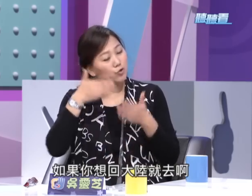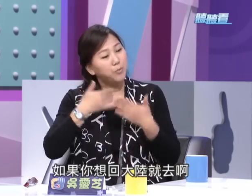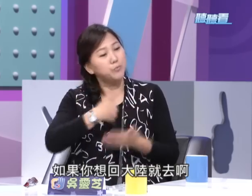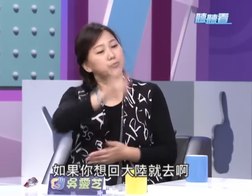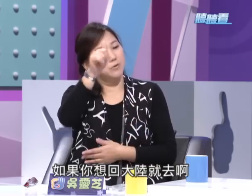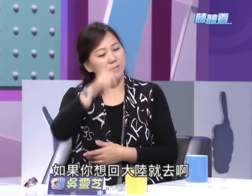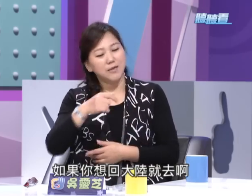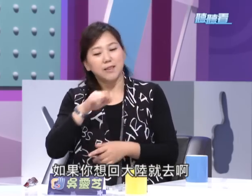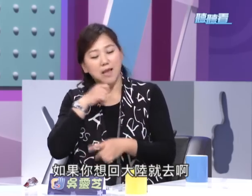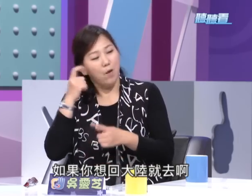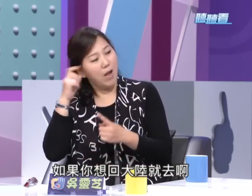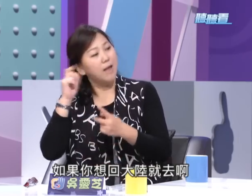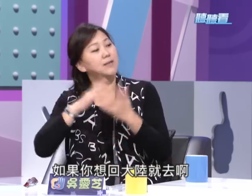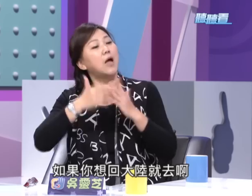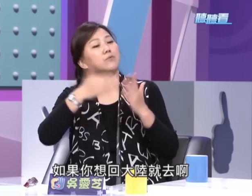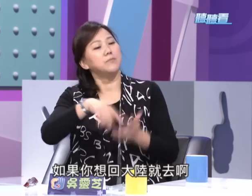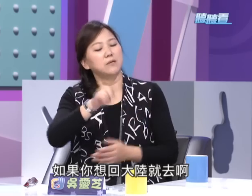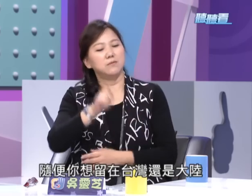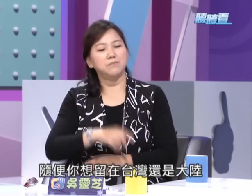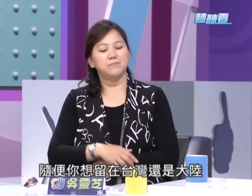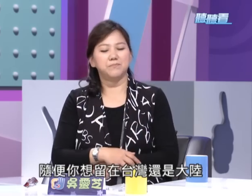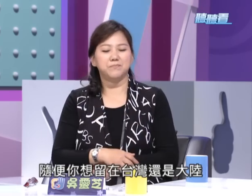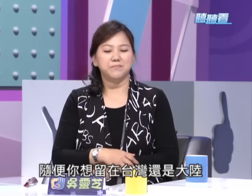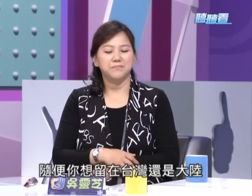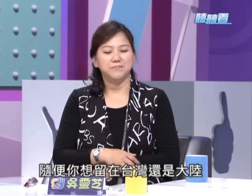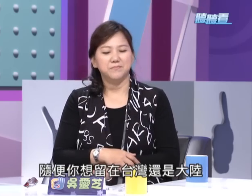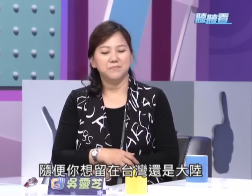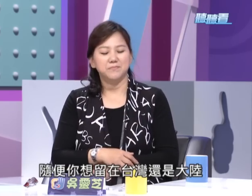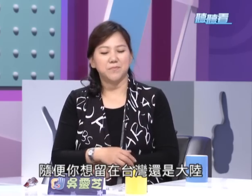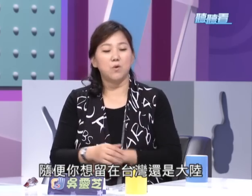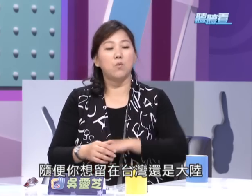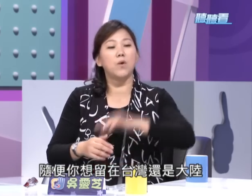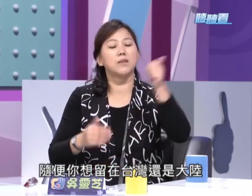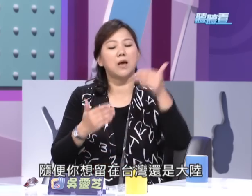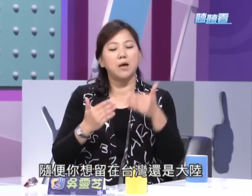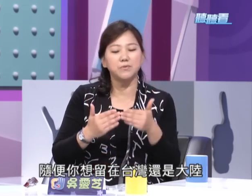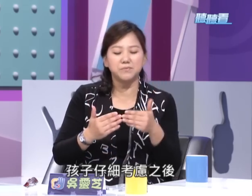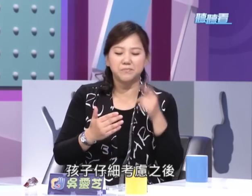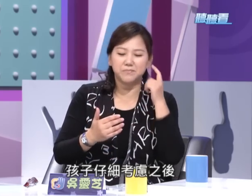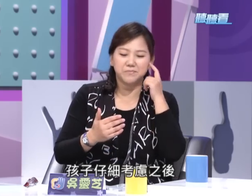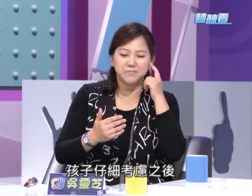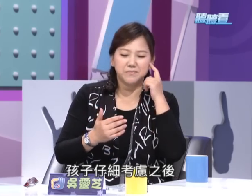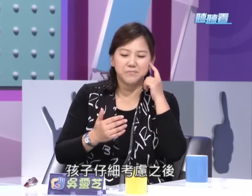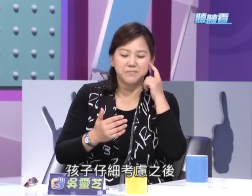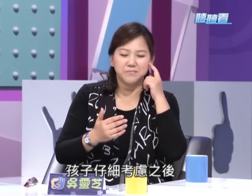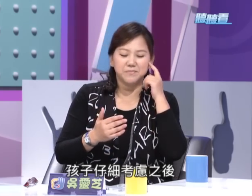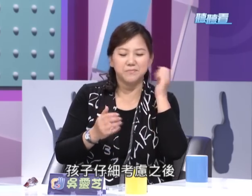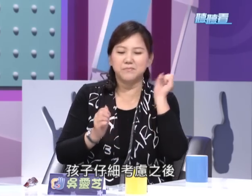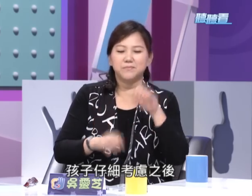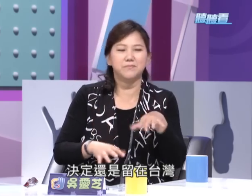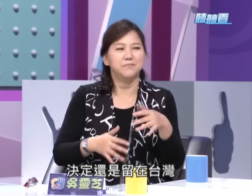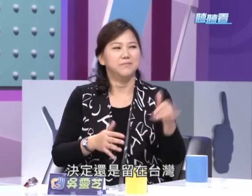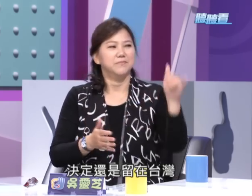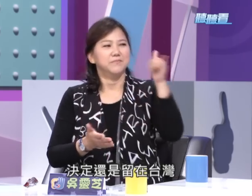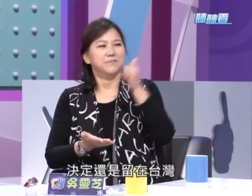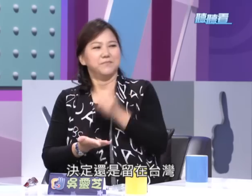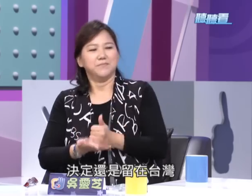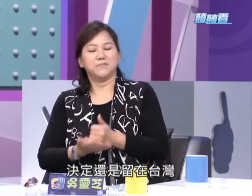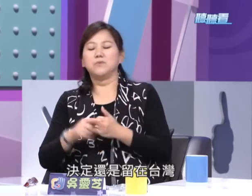果你想回大陆就去啊，随便你想留在台湾还是大陆。孩子仔细考虑之后呢决定还是留在台